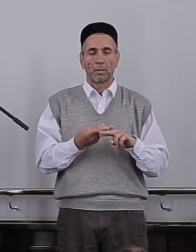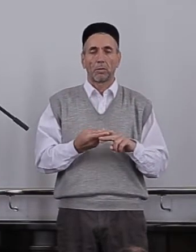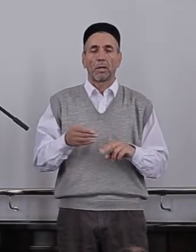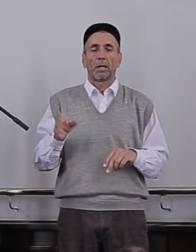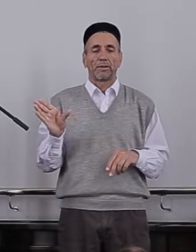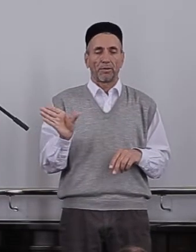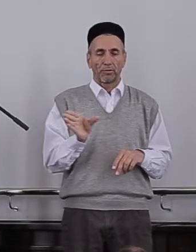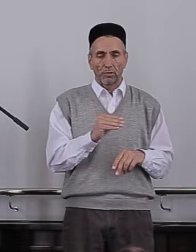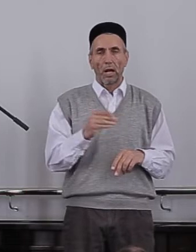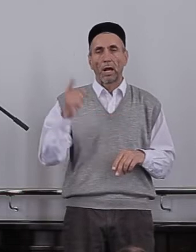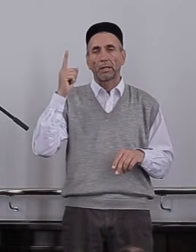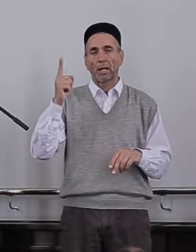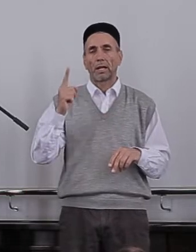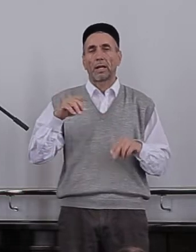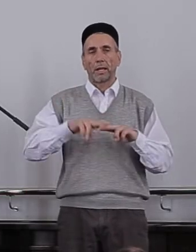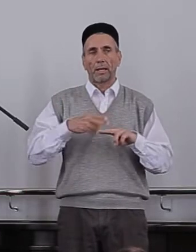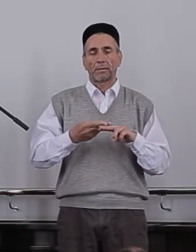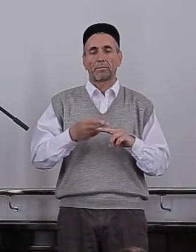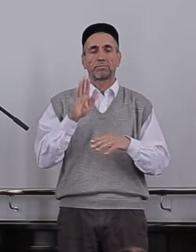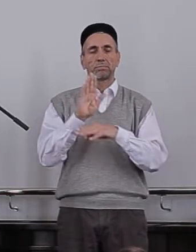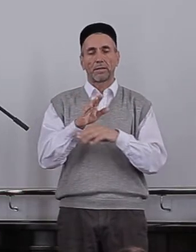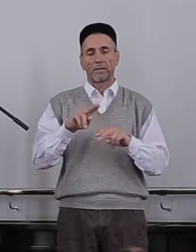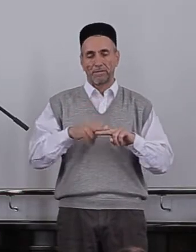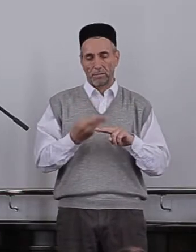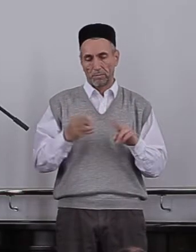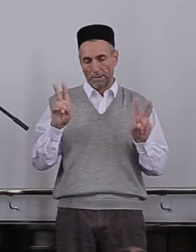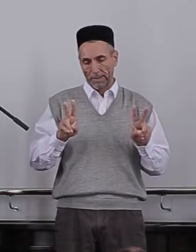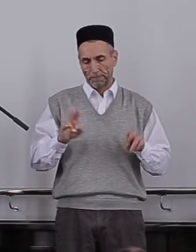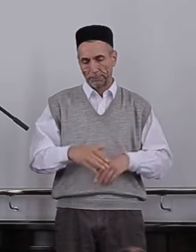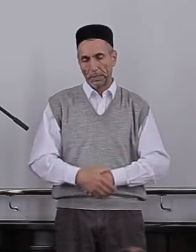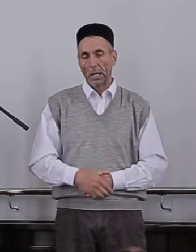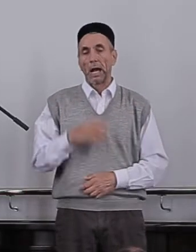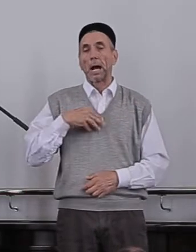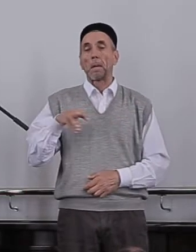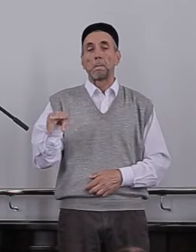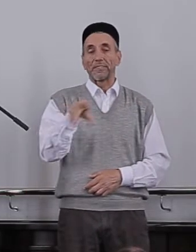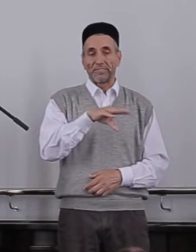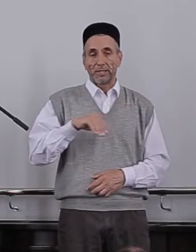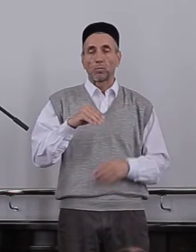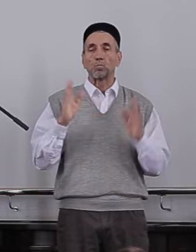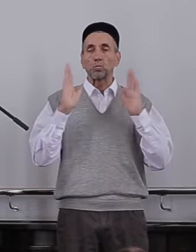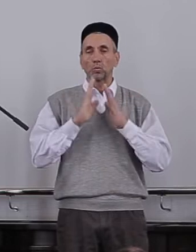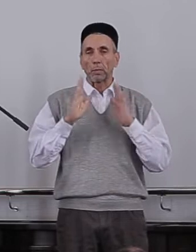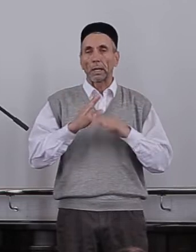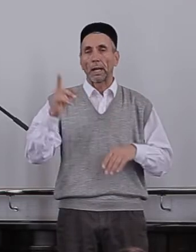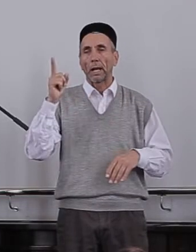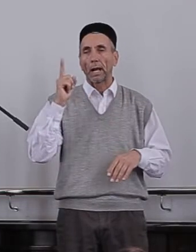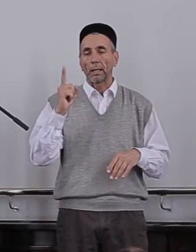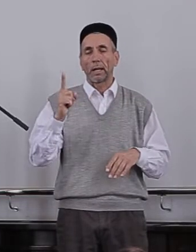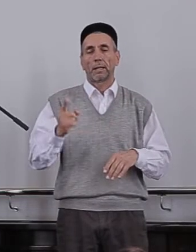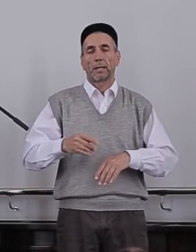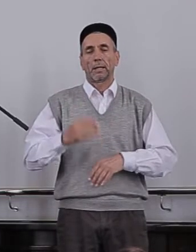olsun. Allah varsa da indi Allah'tan meşidleri. Hem de indi biz менә мусульманнар булган, Аллаһ